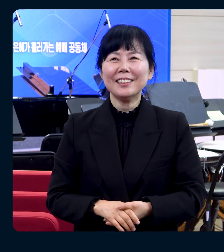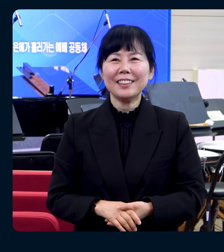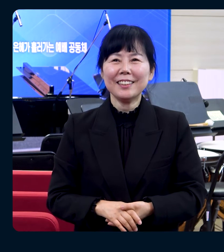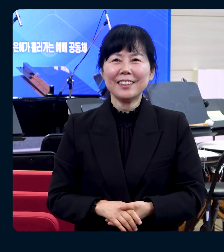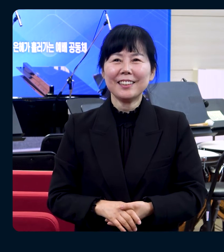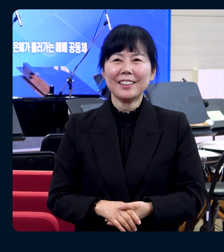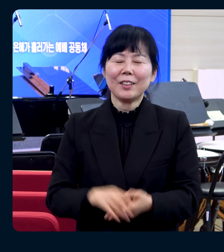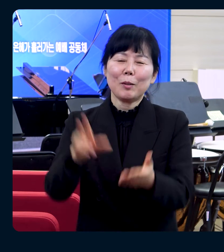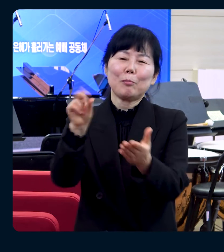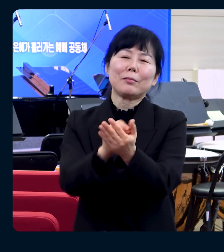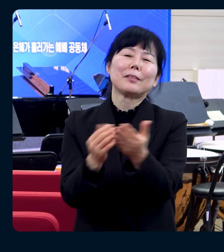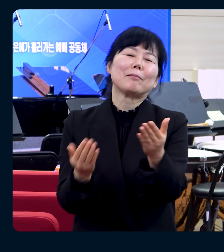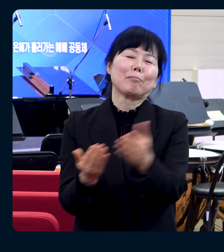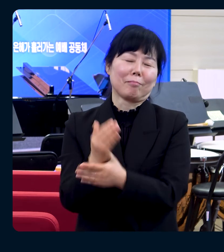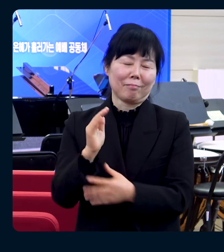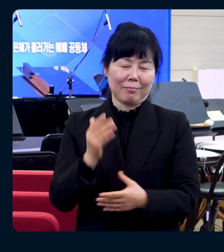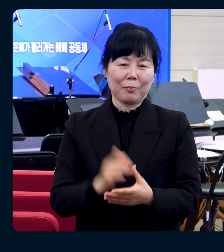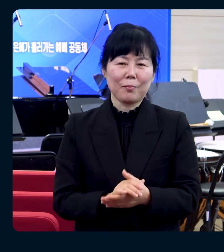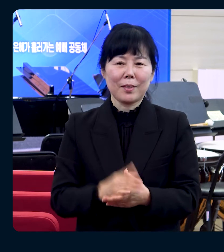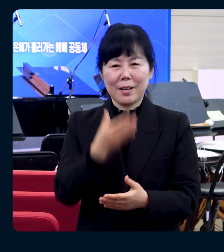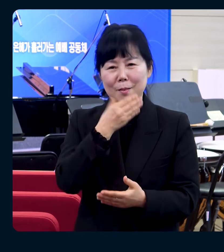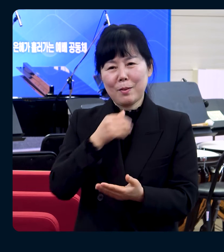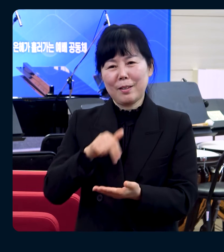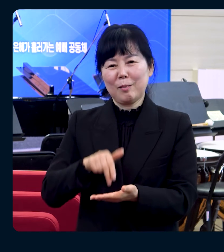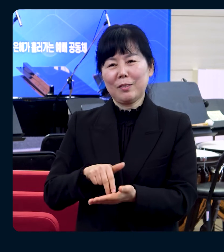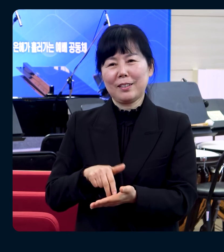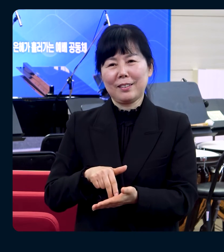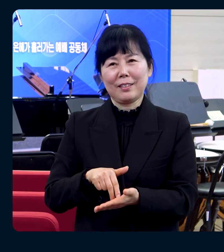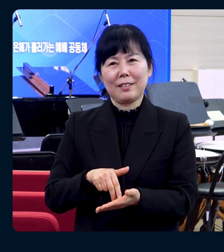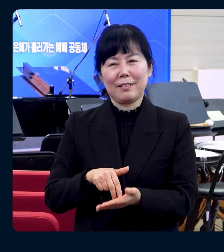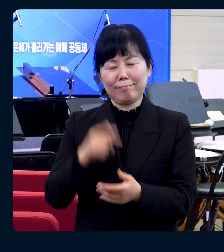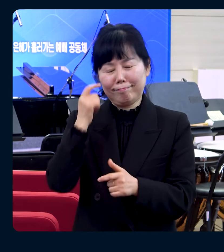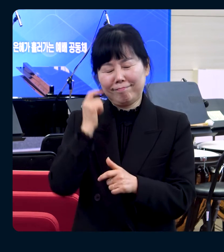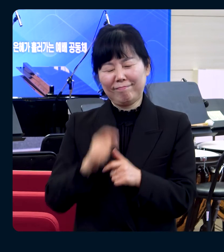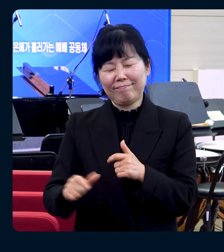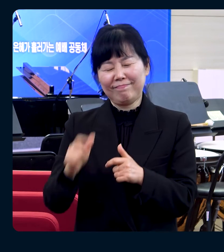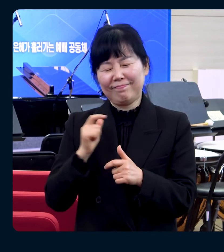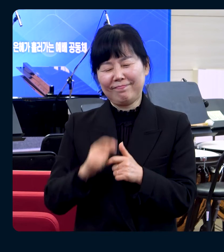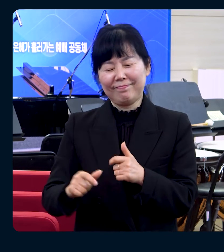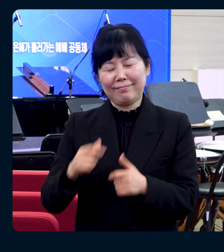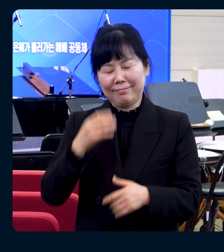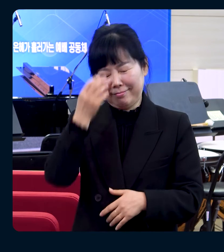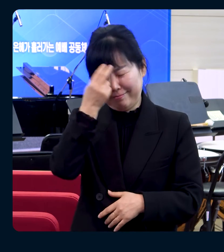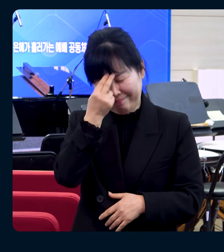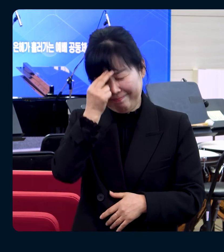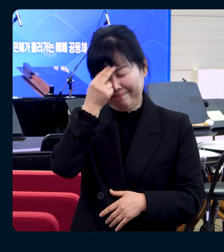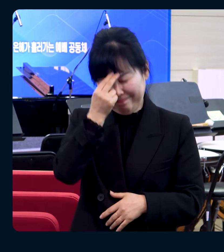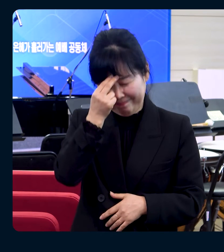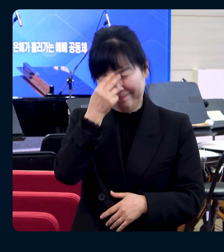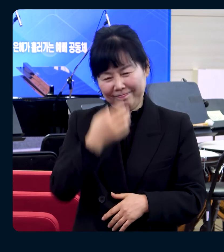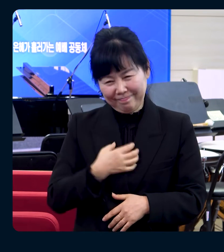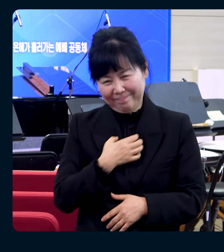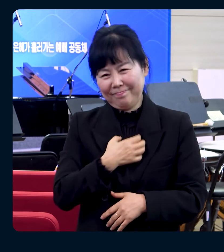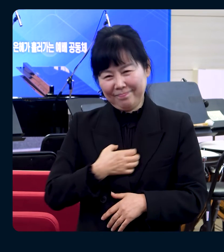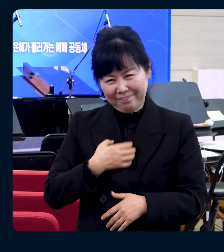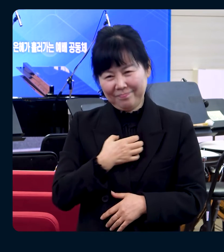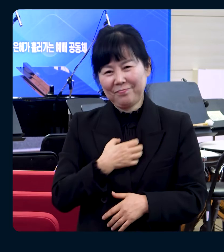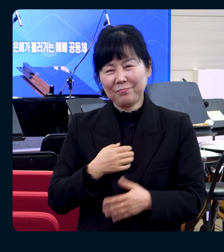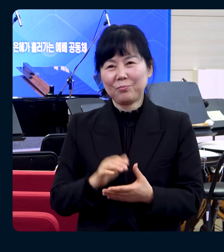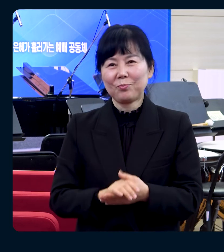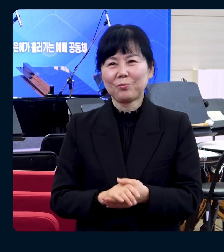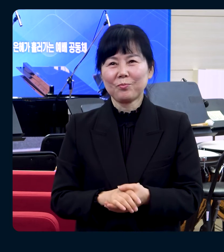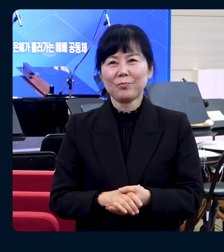여하튼 이게 정말 여러 가지 면에서 아브라함에게는 정말 고민거리고 근심거리가 된